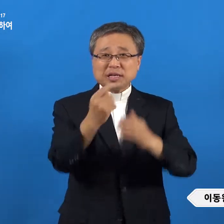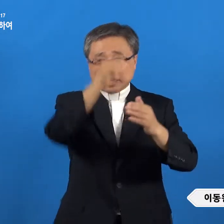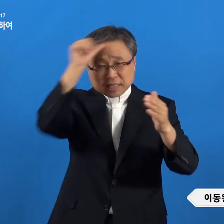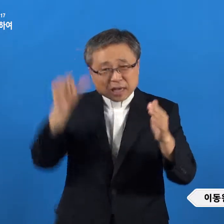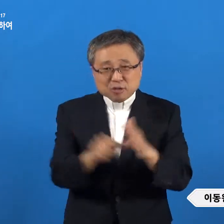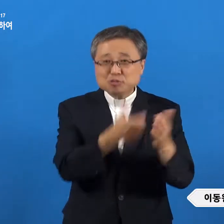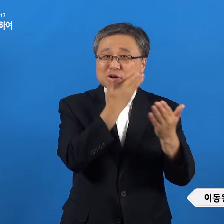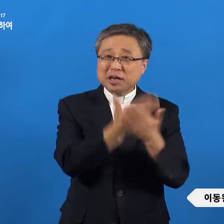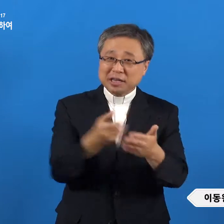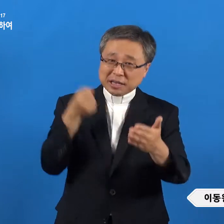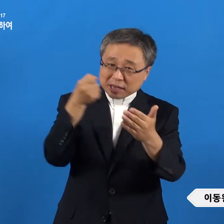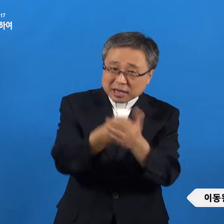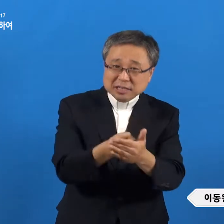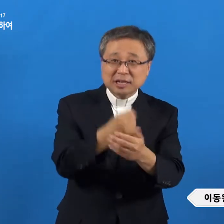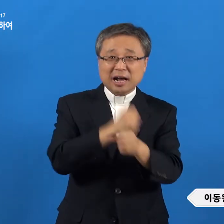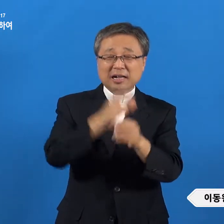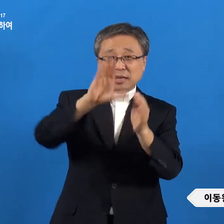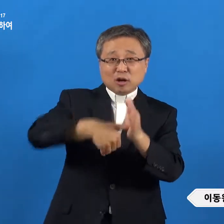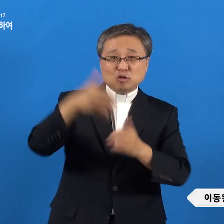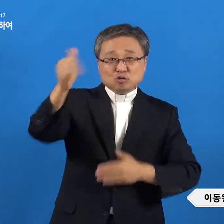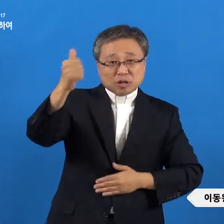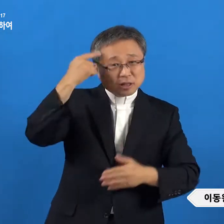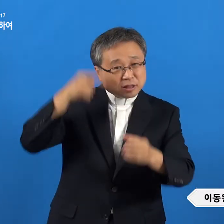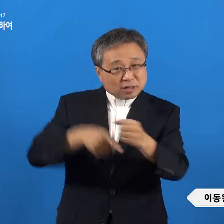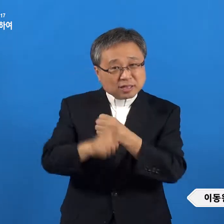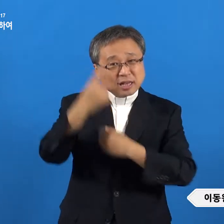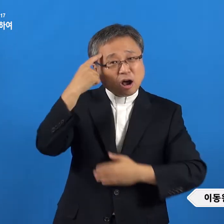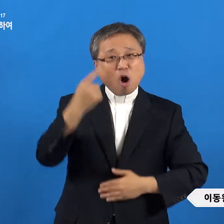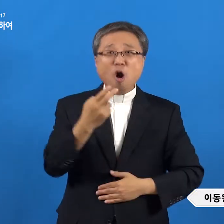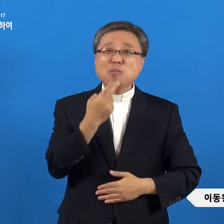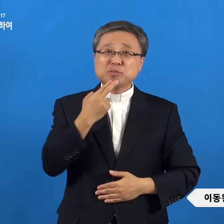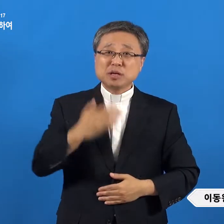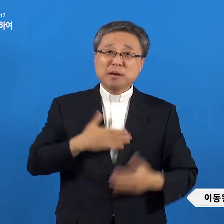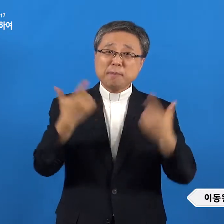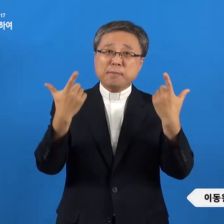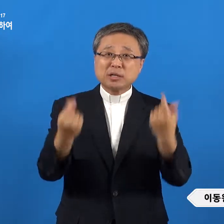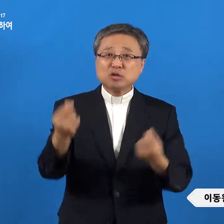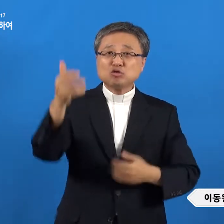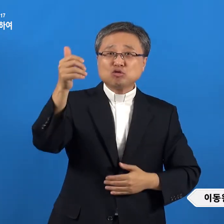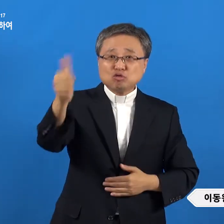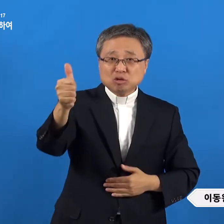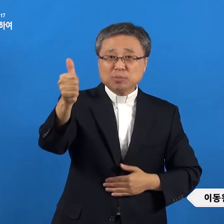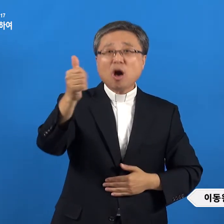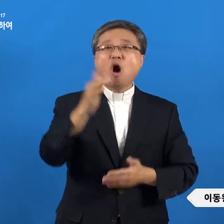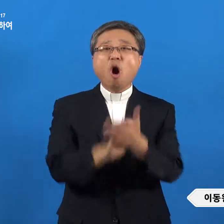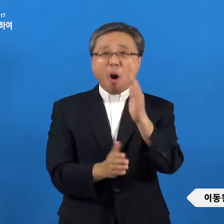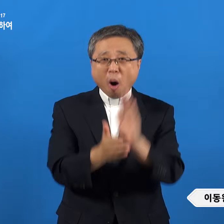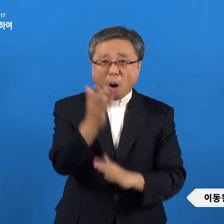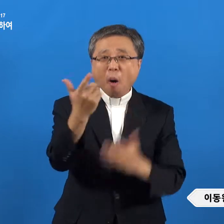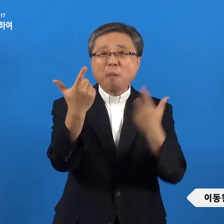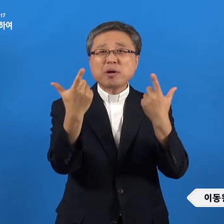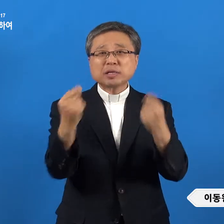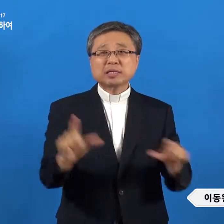전혀 주인의 뜻을 고려하지 않고 마치 주님이 없는 것처럼 살아가는 그리스도인들을